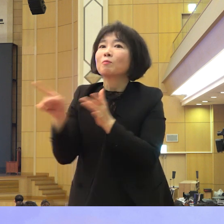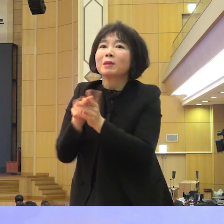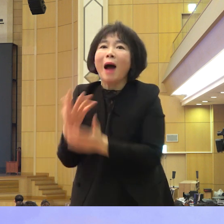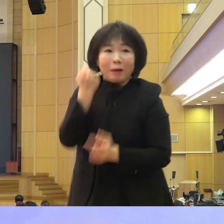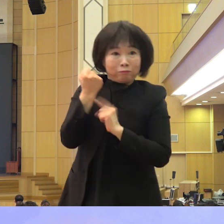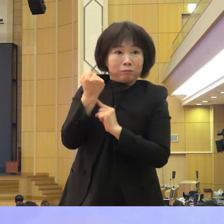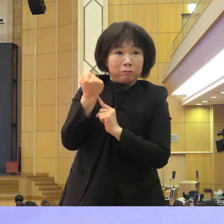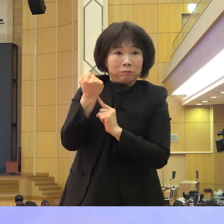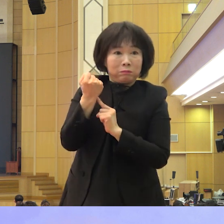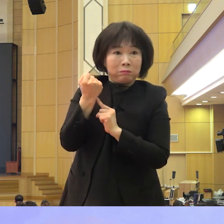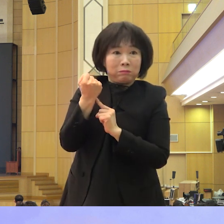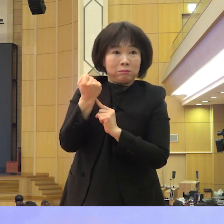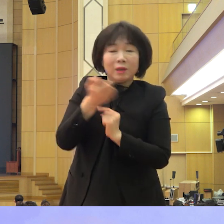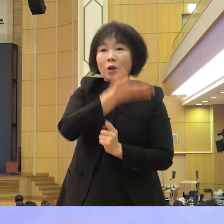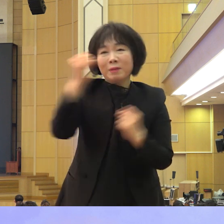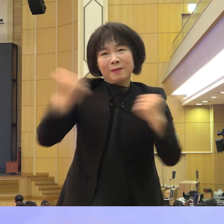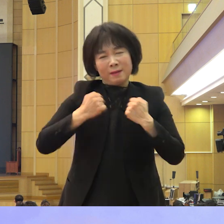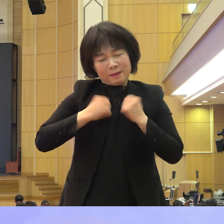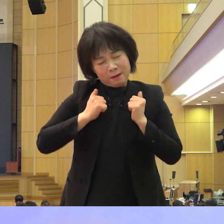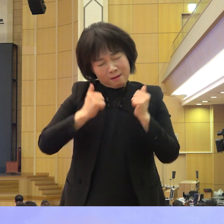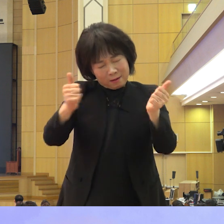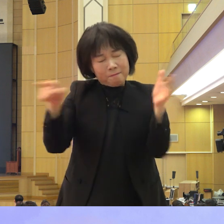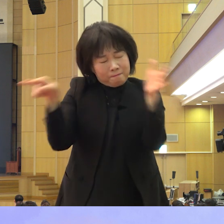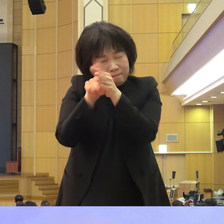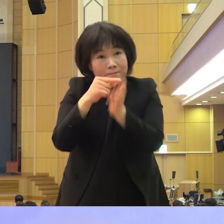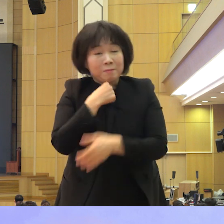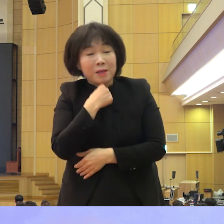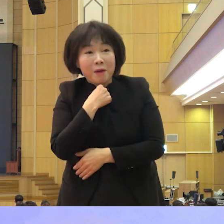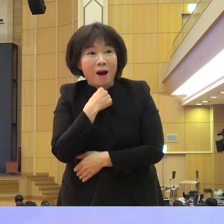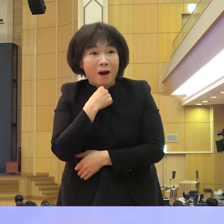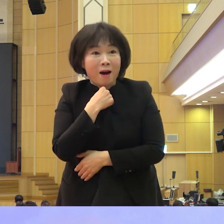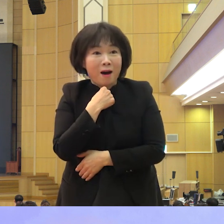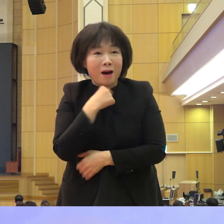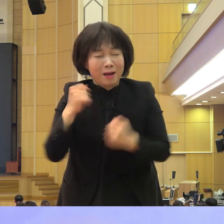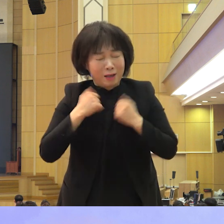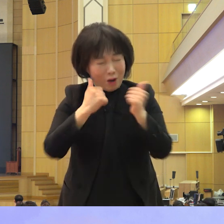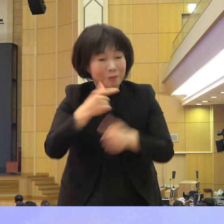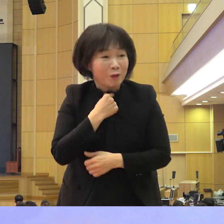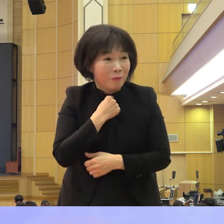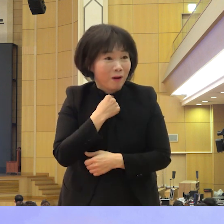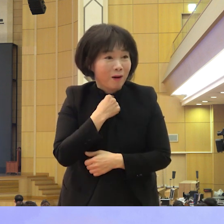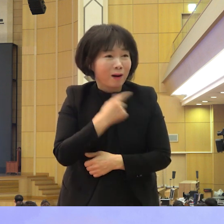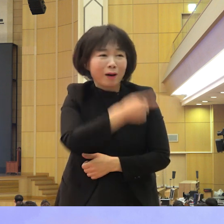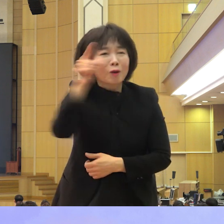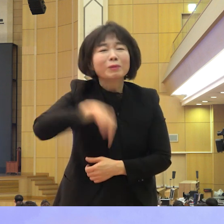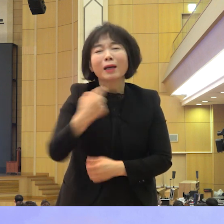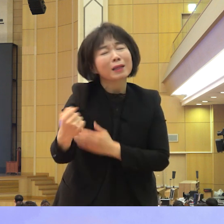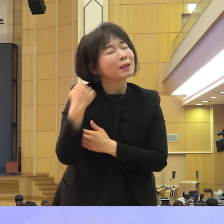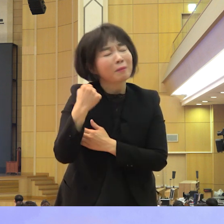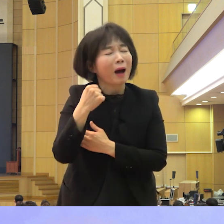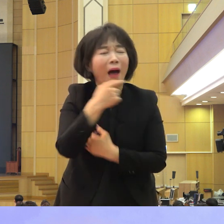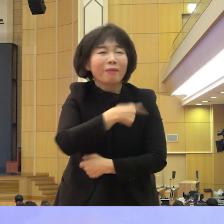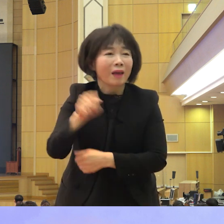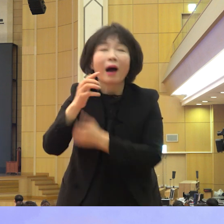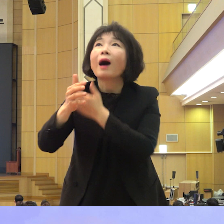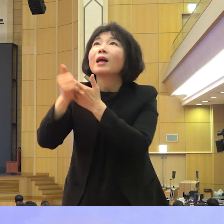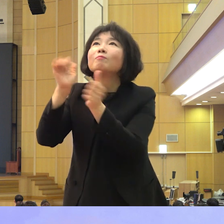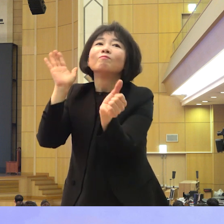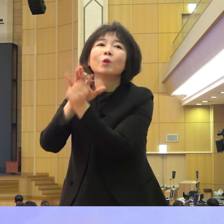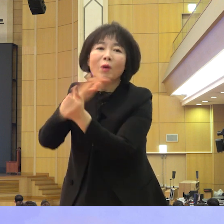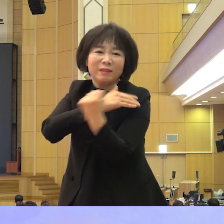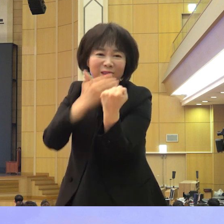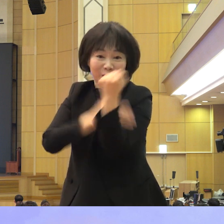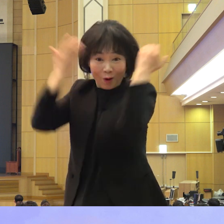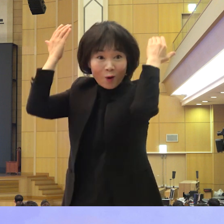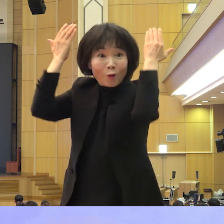여러분들이 열심히 믿는다고 해봐야 그냥 여러분이 믿는다고 하는 거예요. 하나님이 주신 믿음으로 믿는 것이고 하나님이 능력